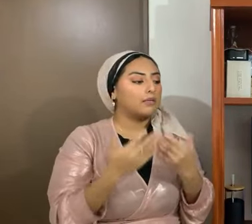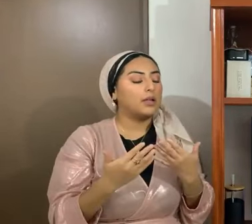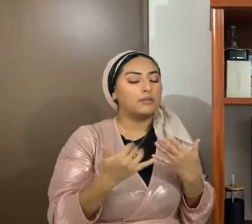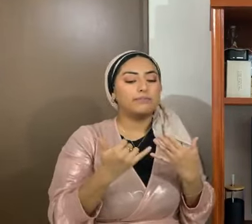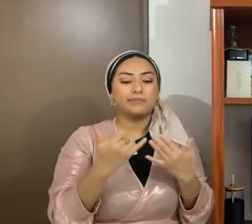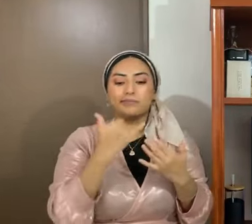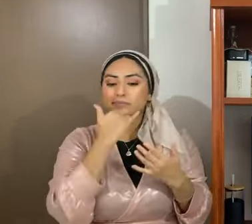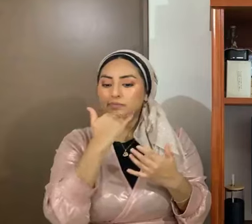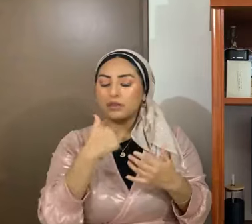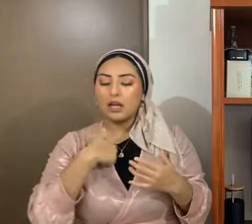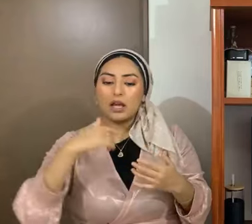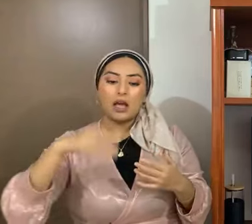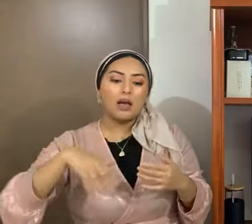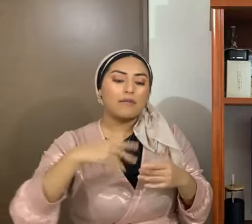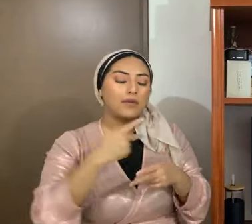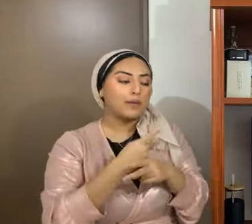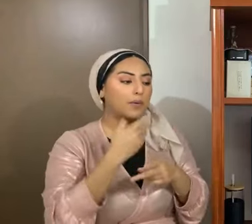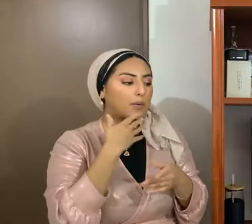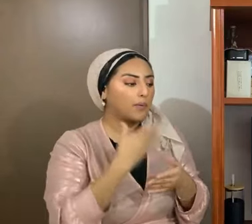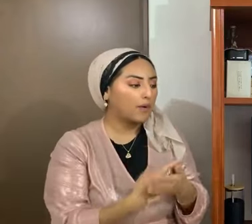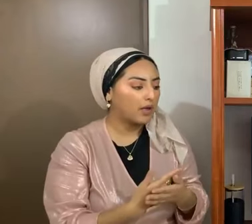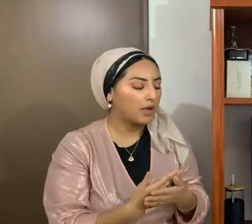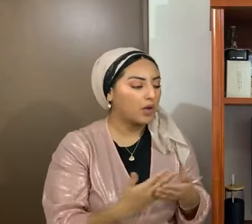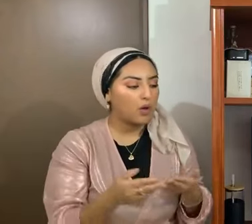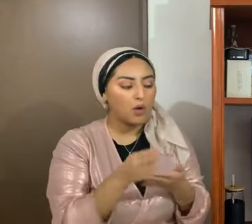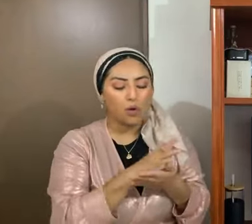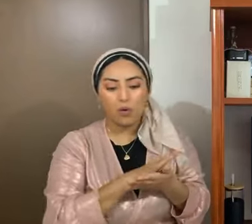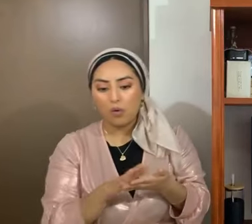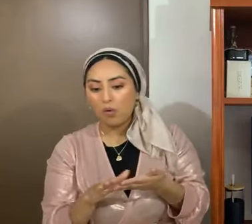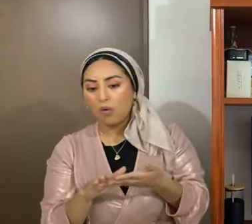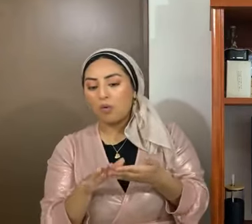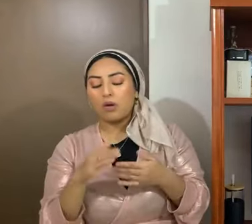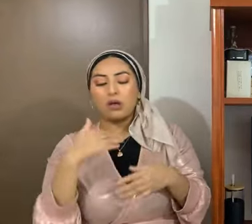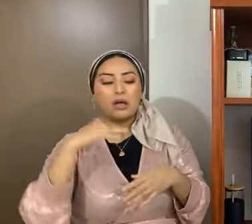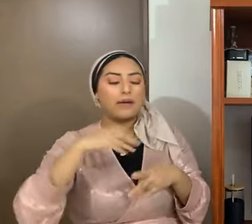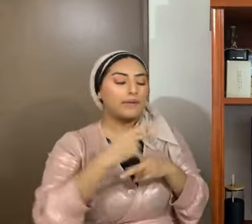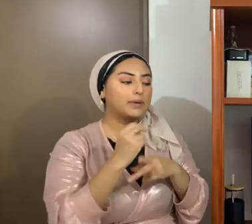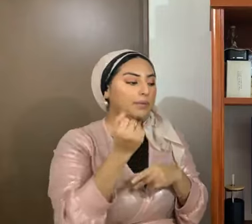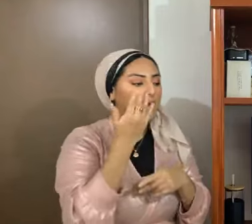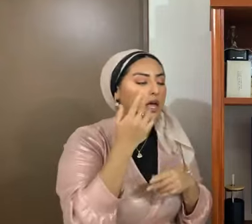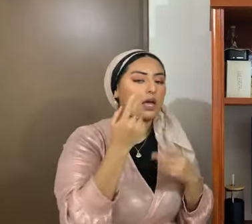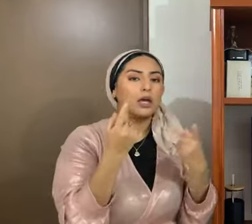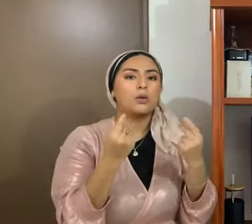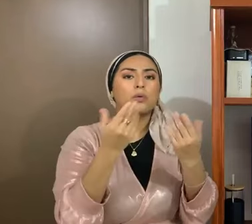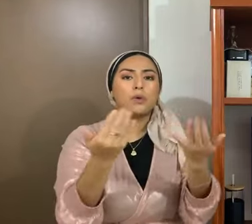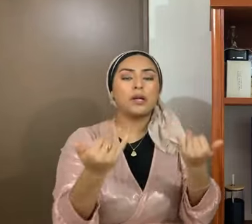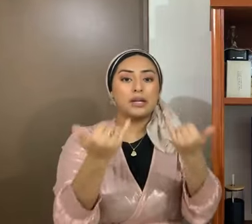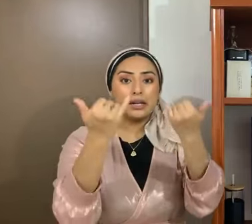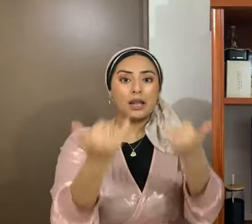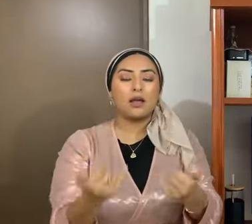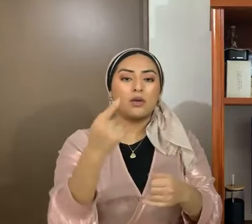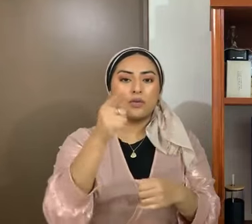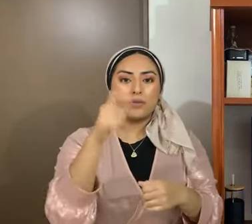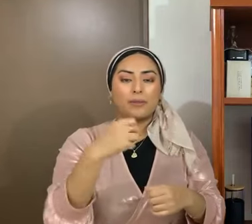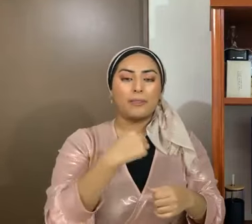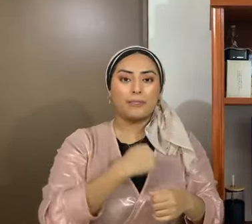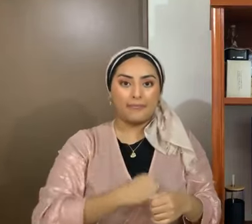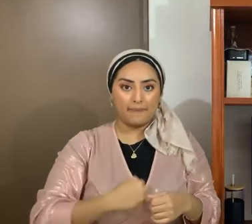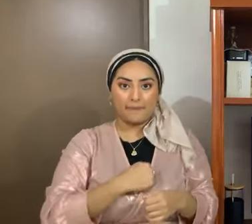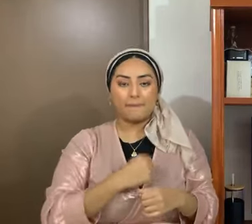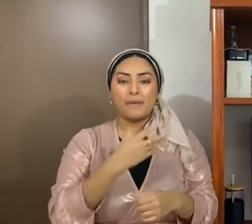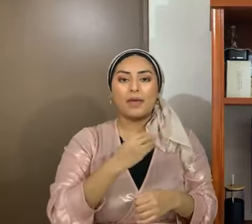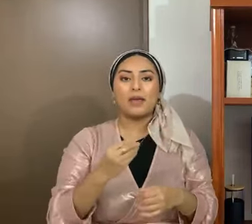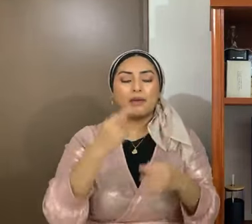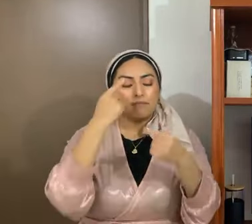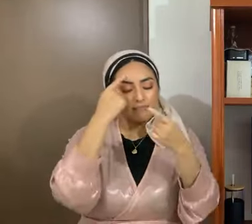mal, no he guardado correctamente la santidad o el Shabbat. ¿Qué hay que hacer hoy? Arrepentirse y hacer